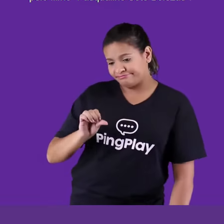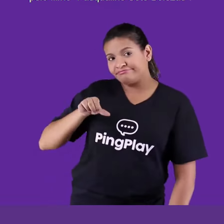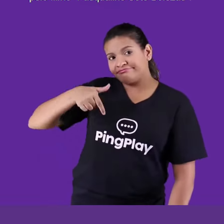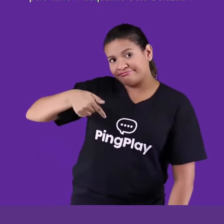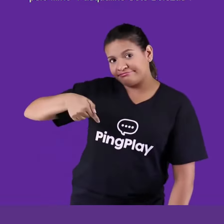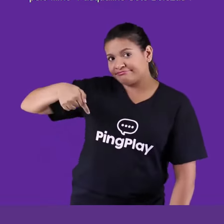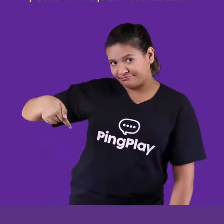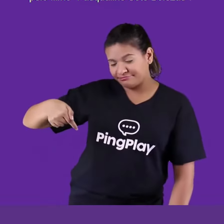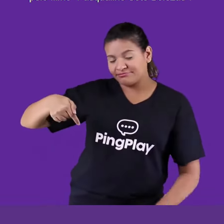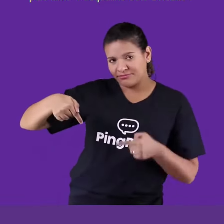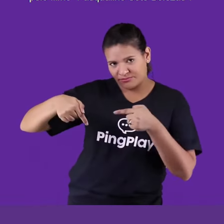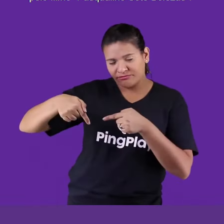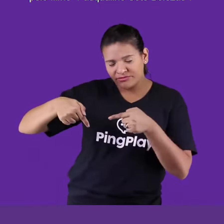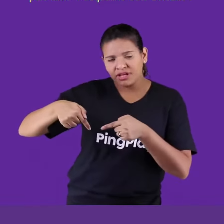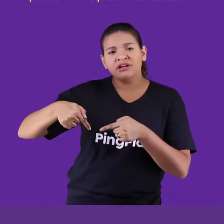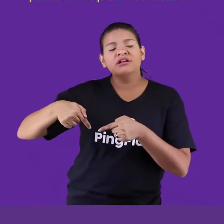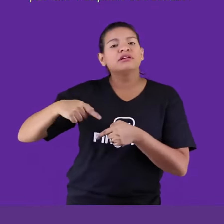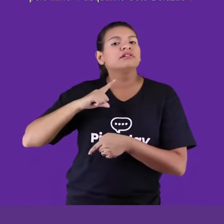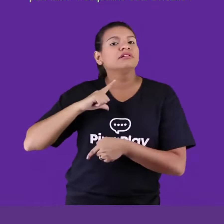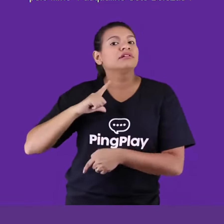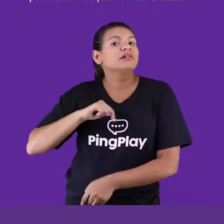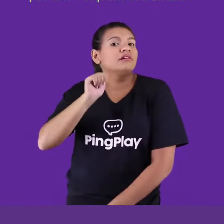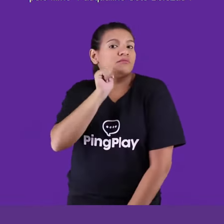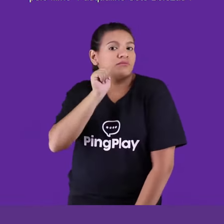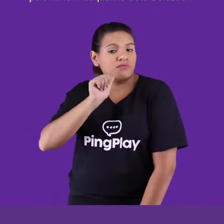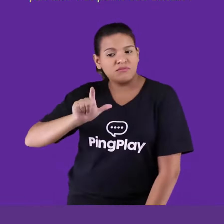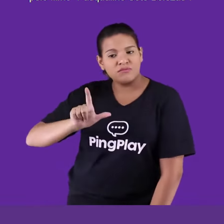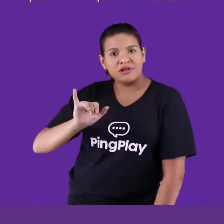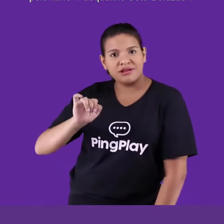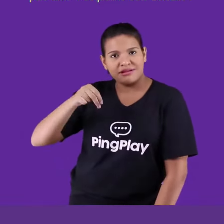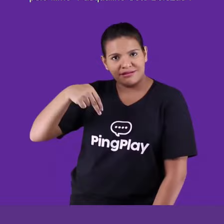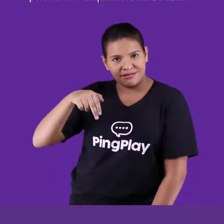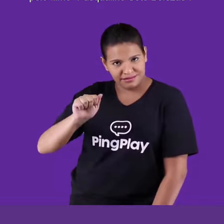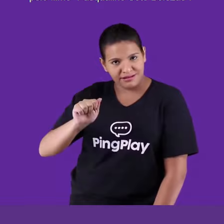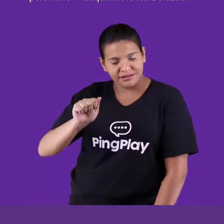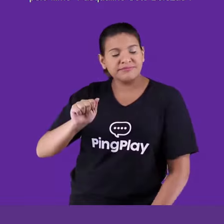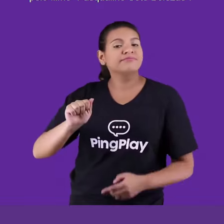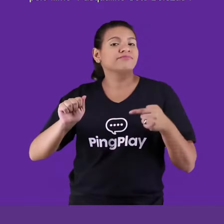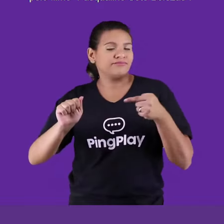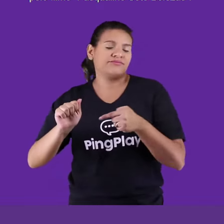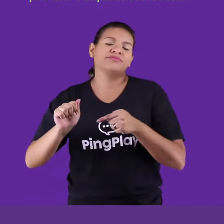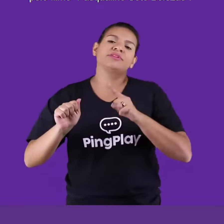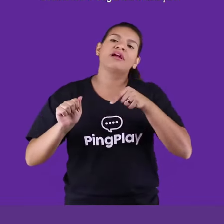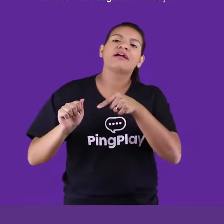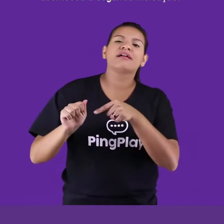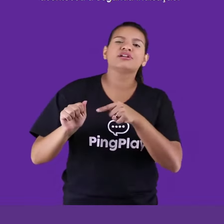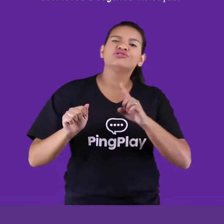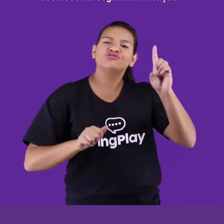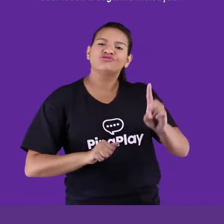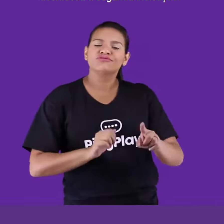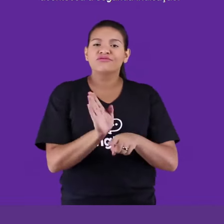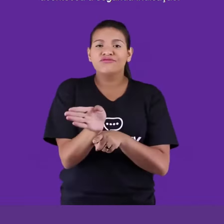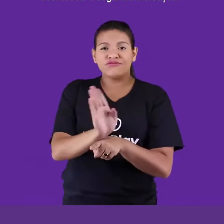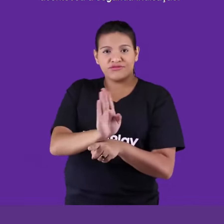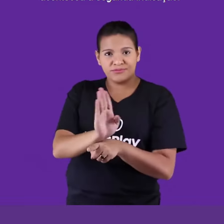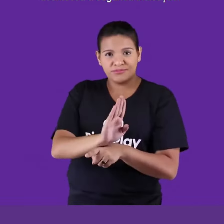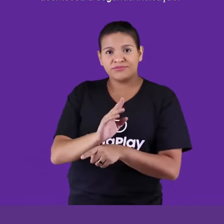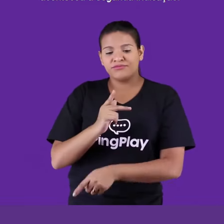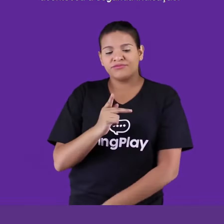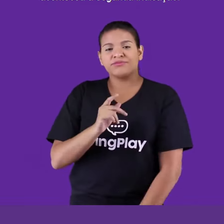Lina water Miller pelo filme pasqualino Sete belezas só depois de 17